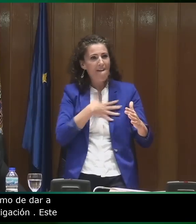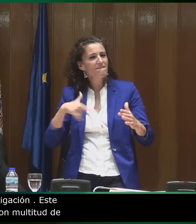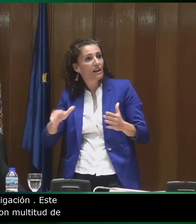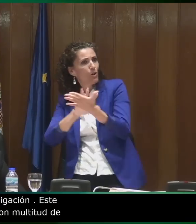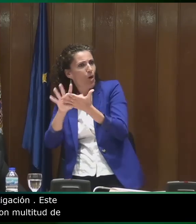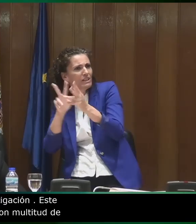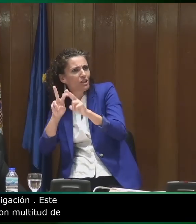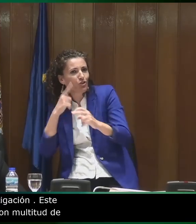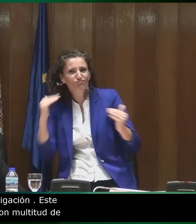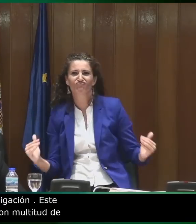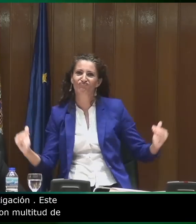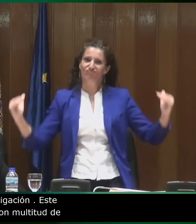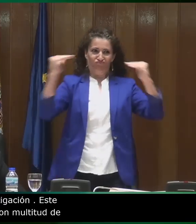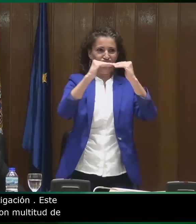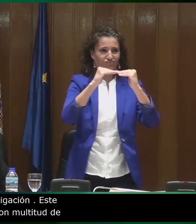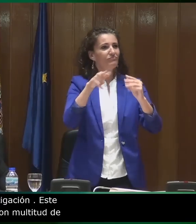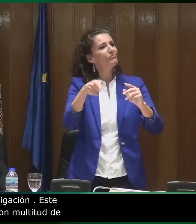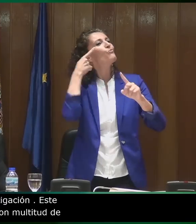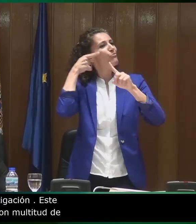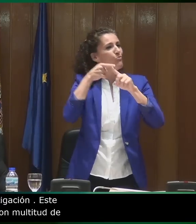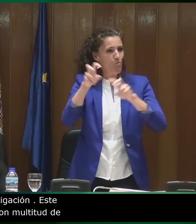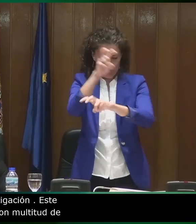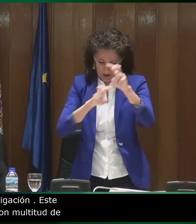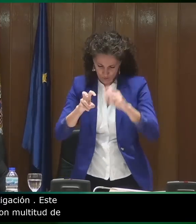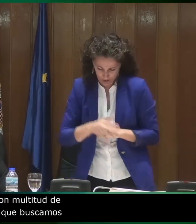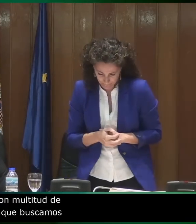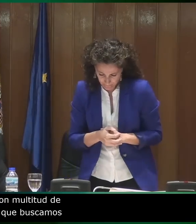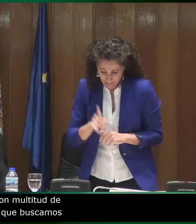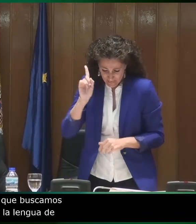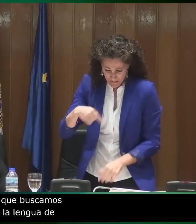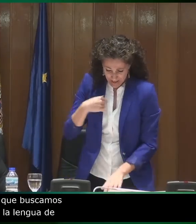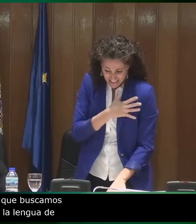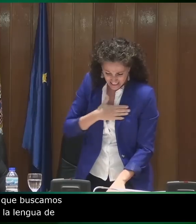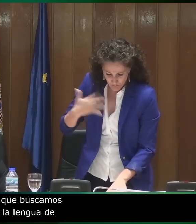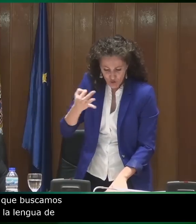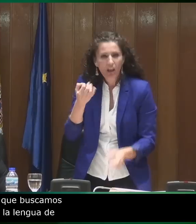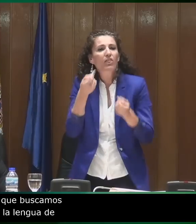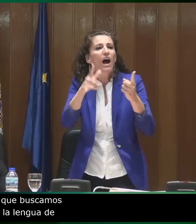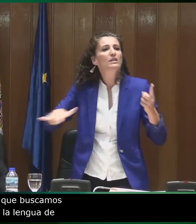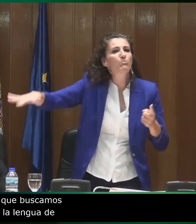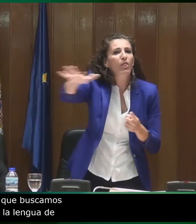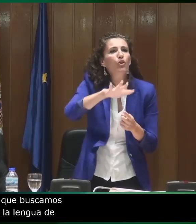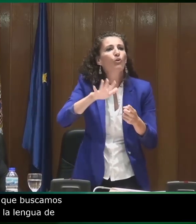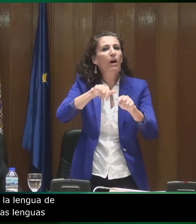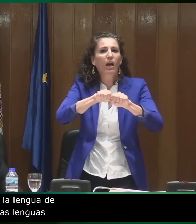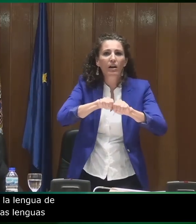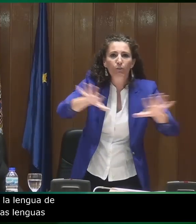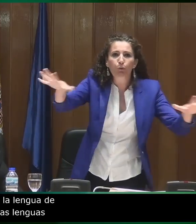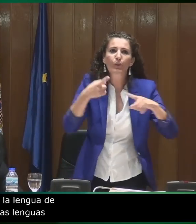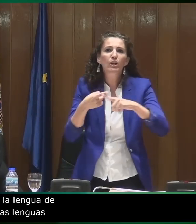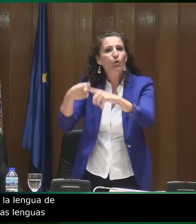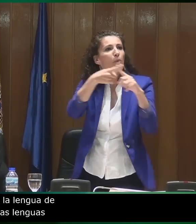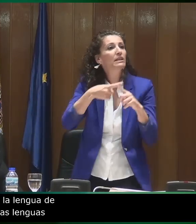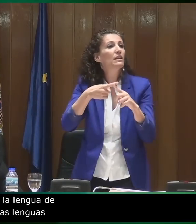han obtenido un prestigio gracias a ese bagaje de investigación que